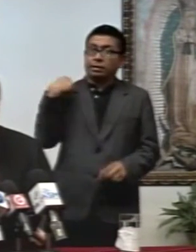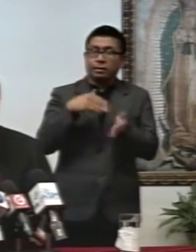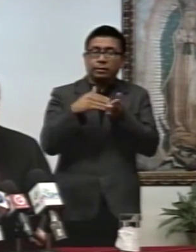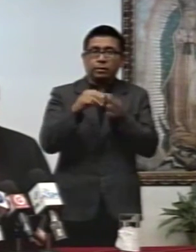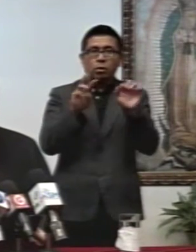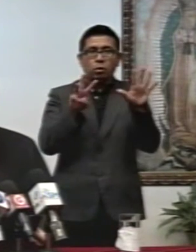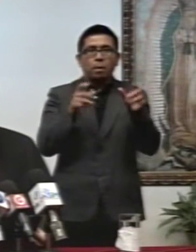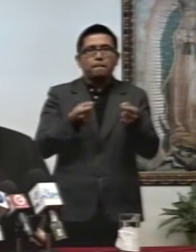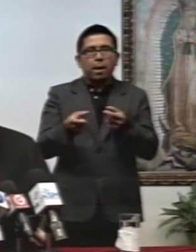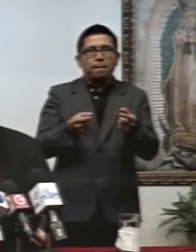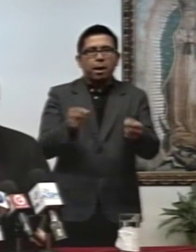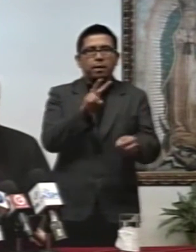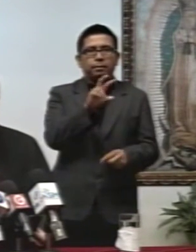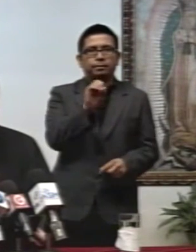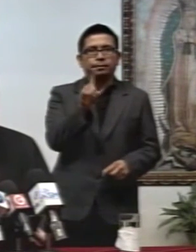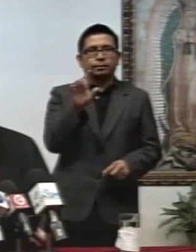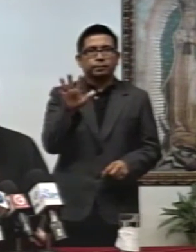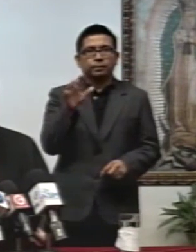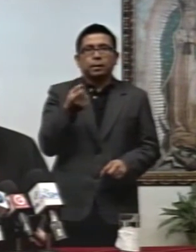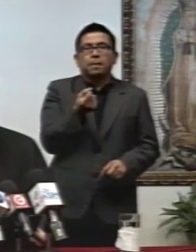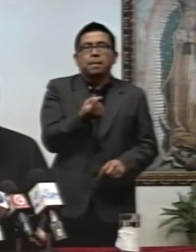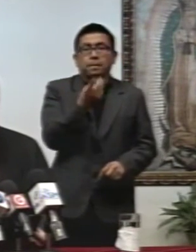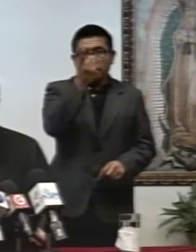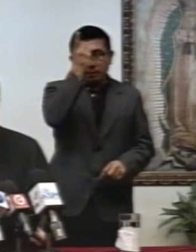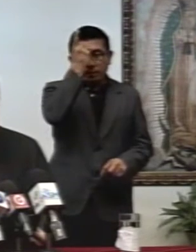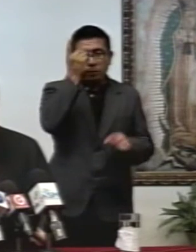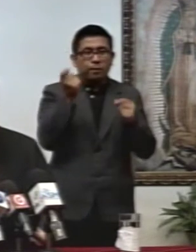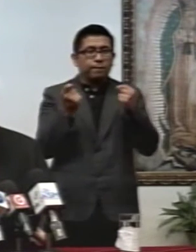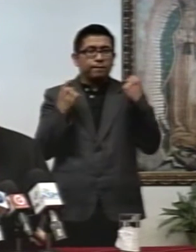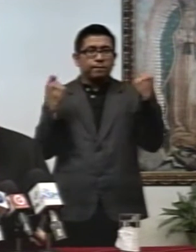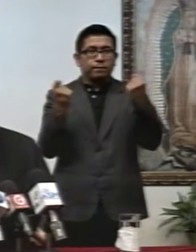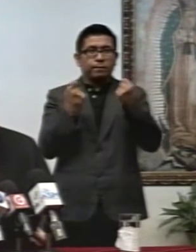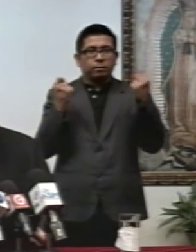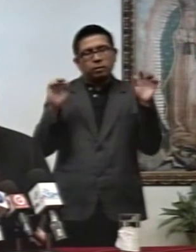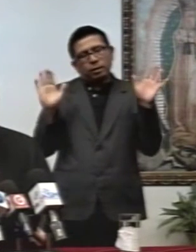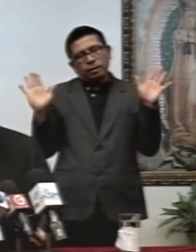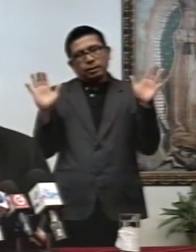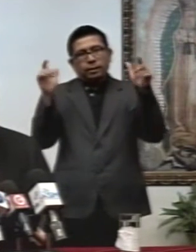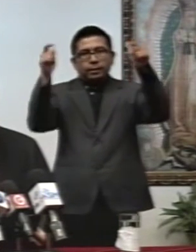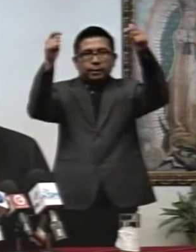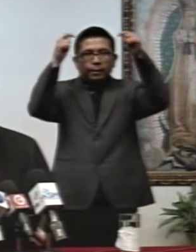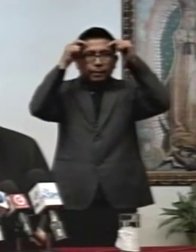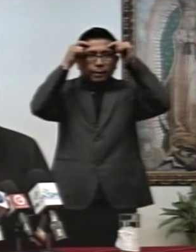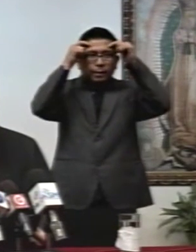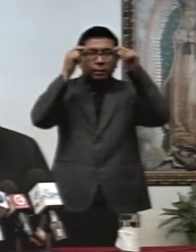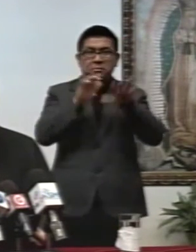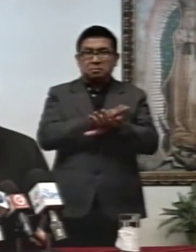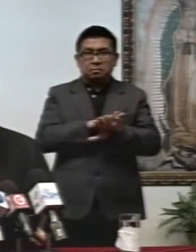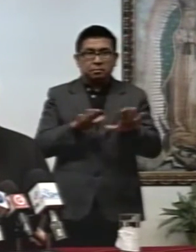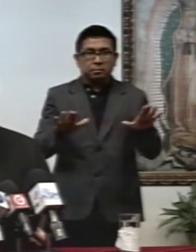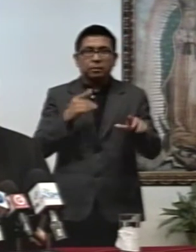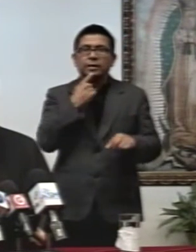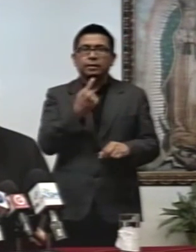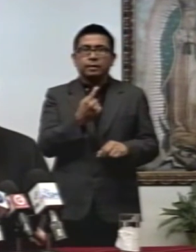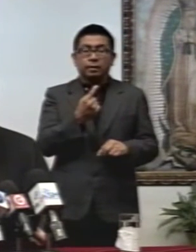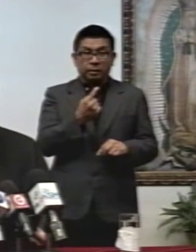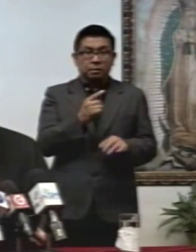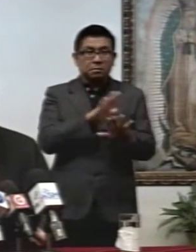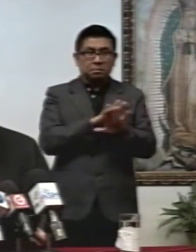pasado. El próximo domingo, fiesta de Cristo Rey, será clausurado por el Santo